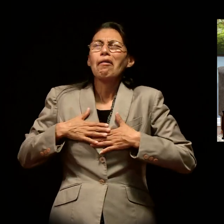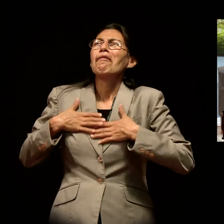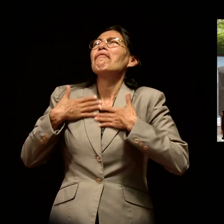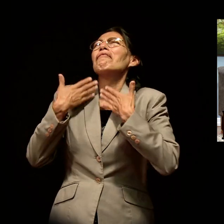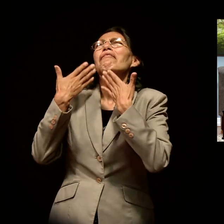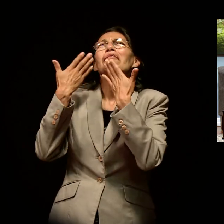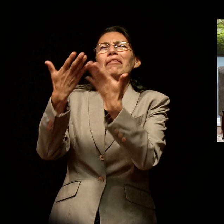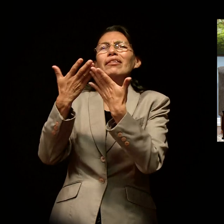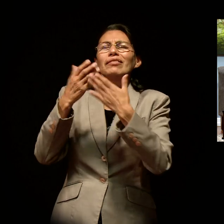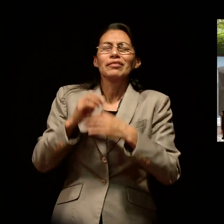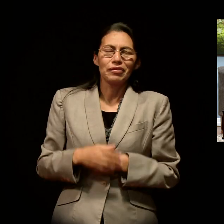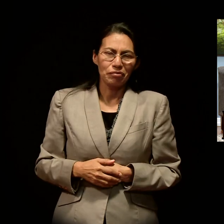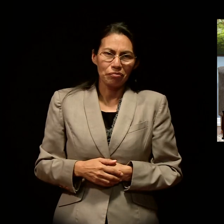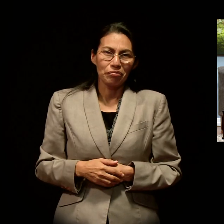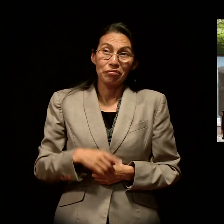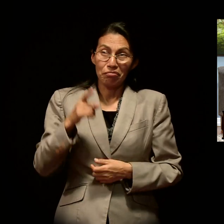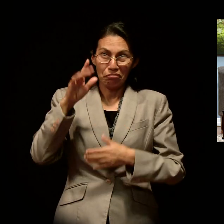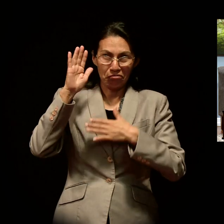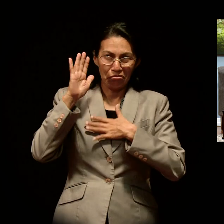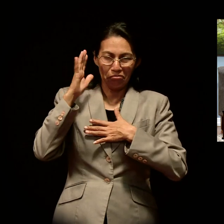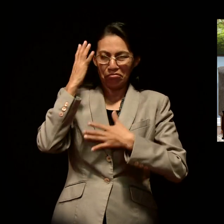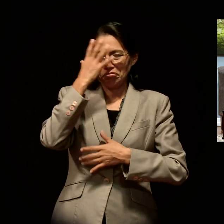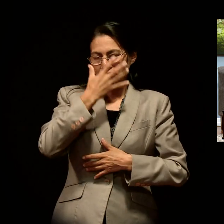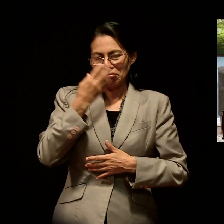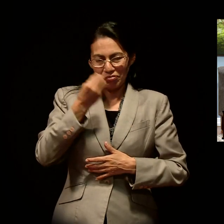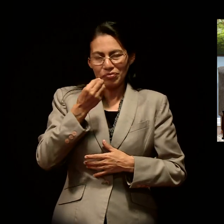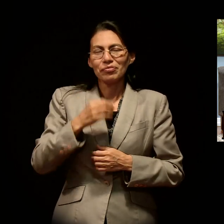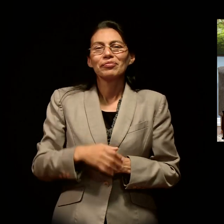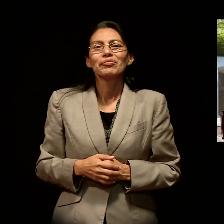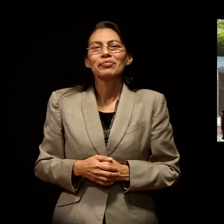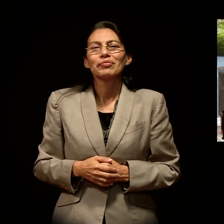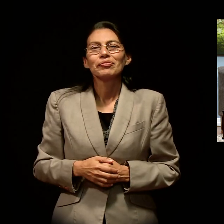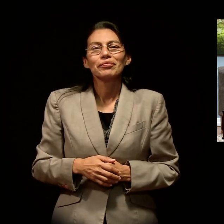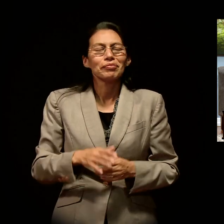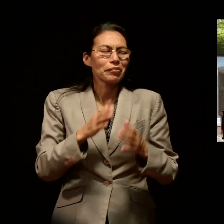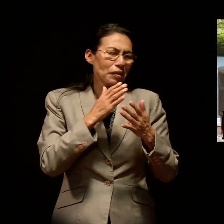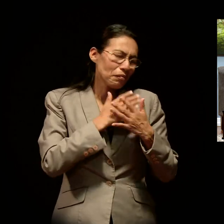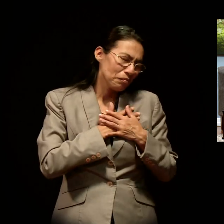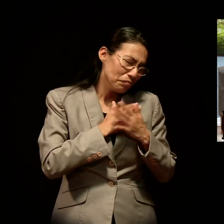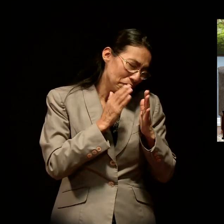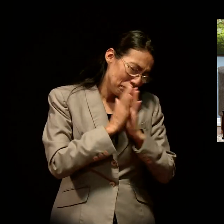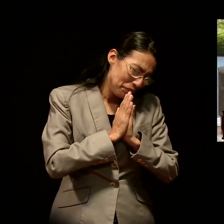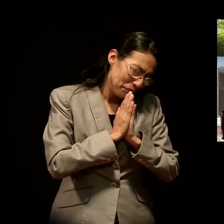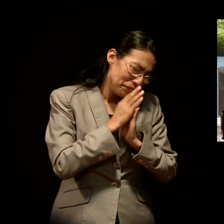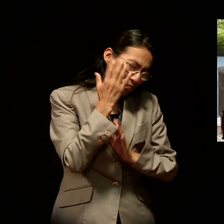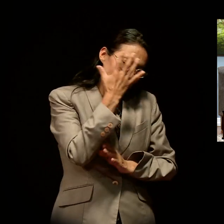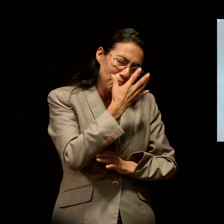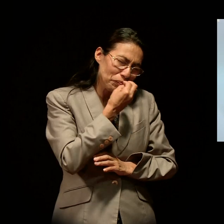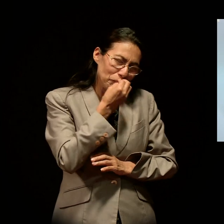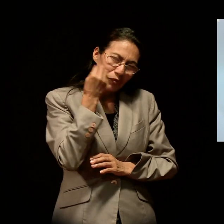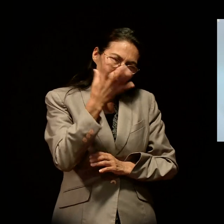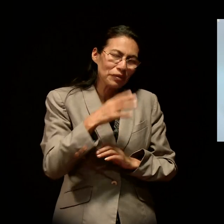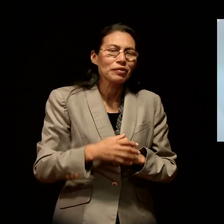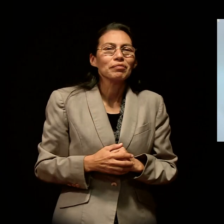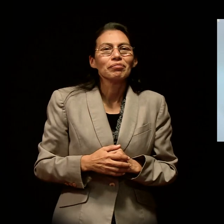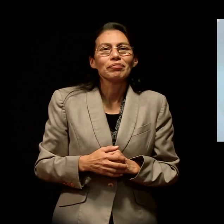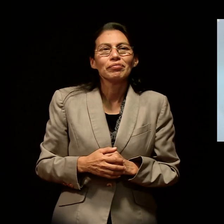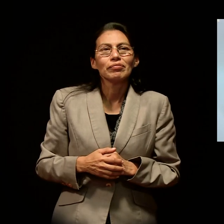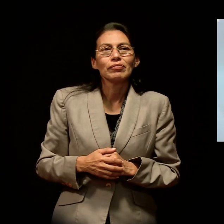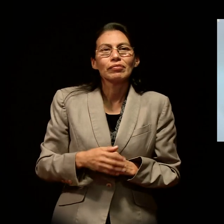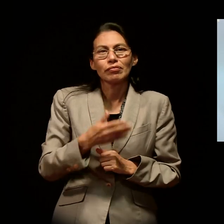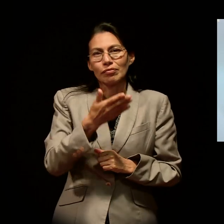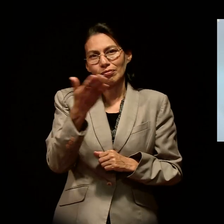me ayuda a depositar más confianza esos bellas promesas qué maravilloso queridos